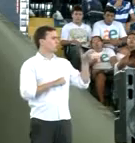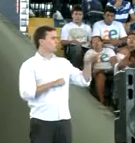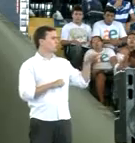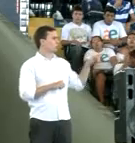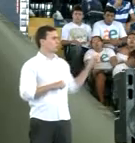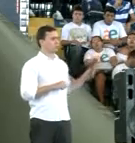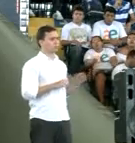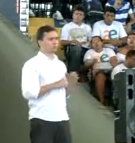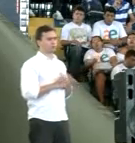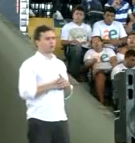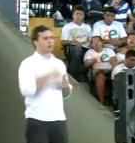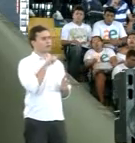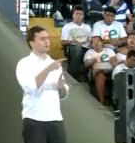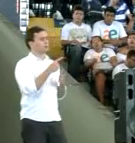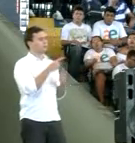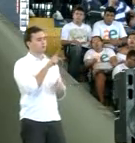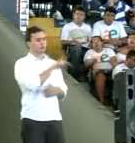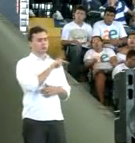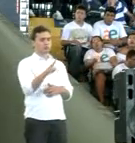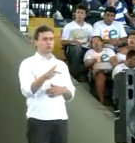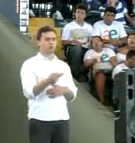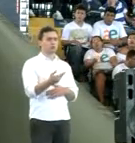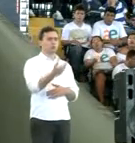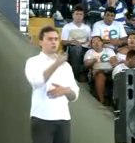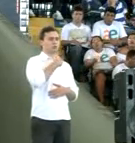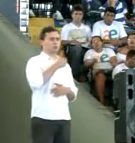pois resolve a questão com